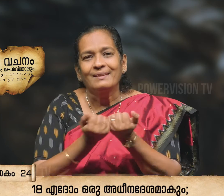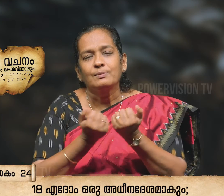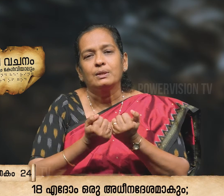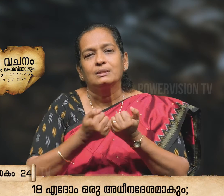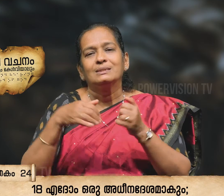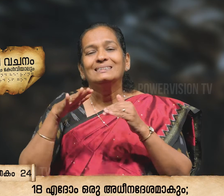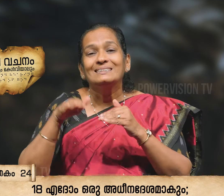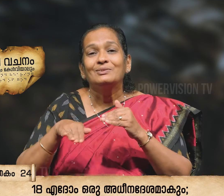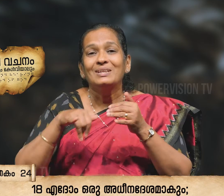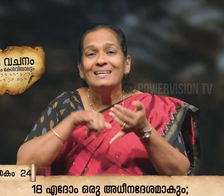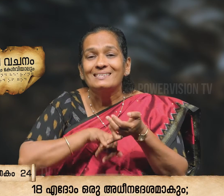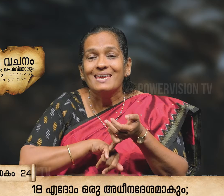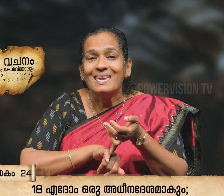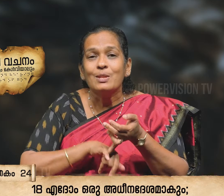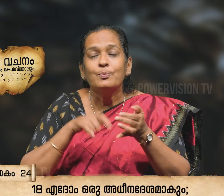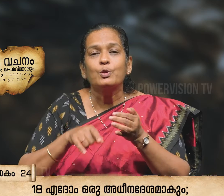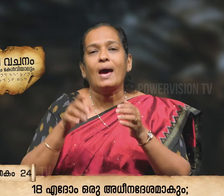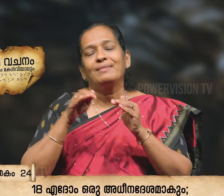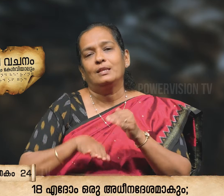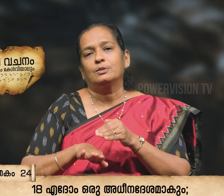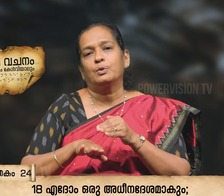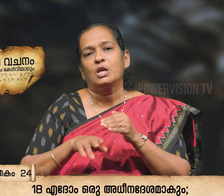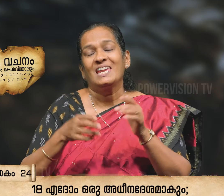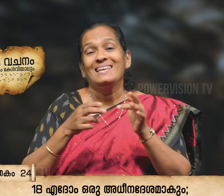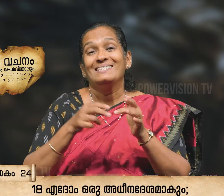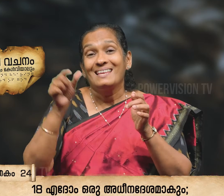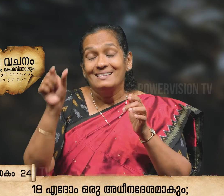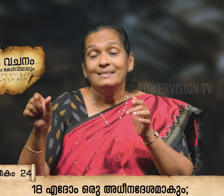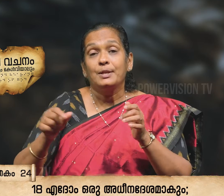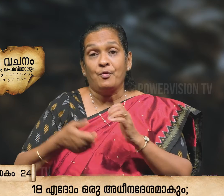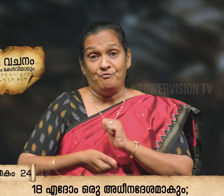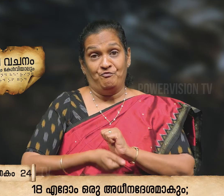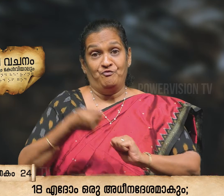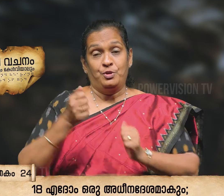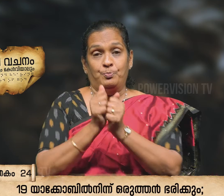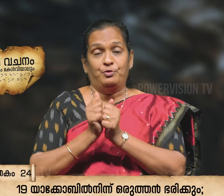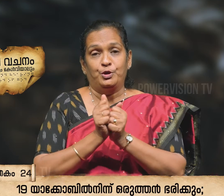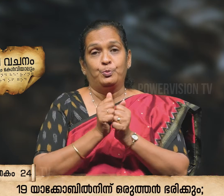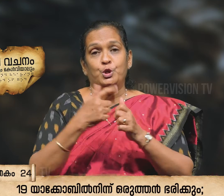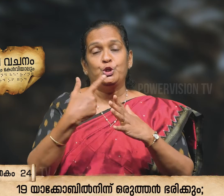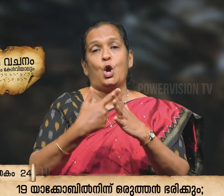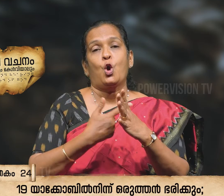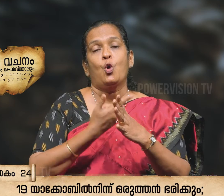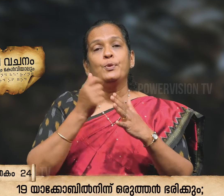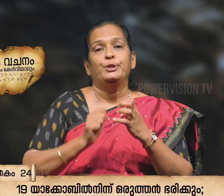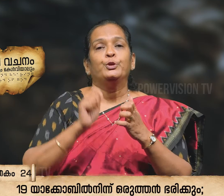സേയീരും അധീനദേശമാകും, ഇസ്രയേലോ വീര്യം പ്രവർത്തിക്കും, യാക്കോബിൽ നിന്ന് ഒരുത്തൻ